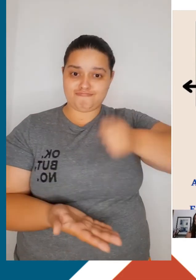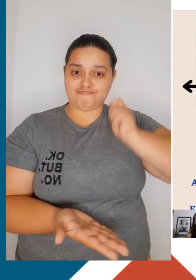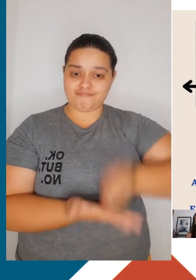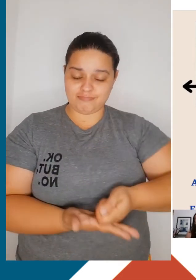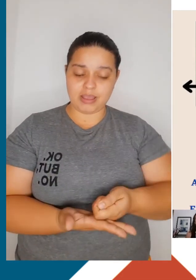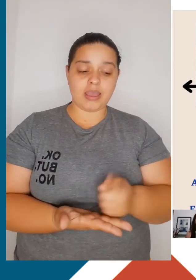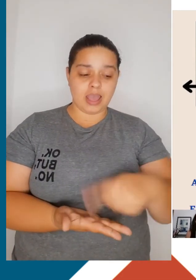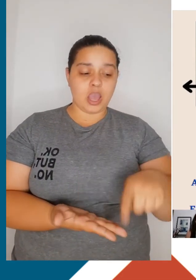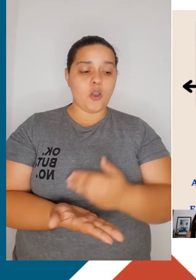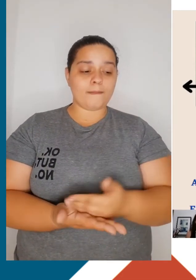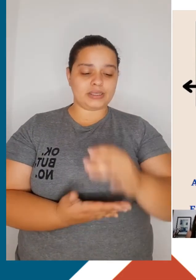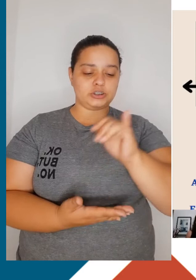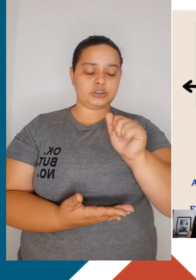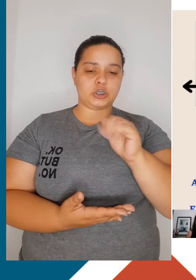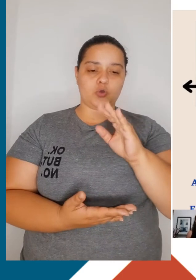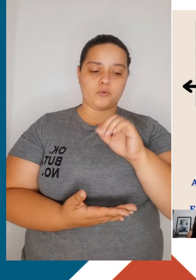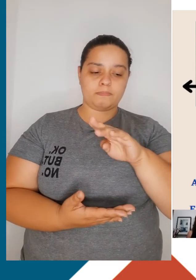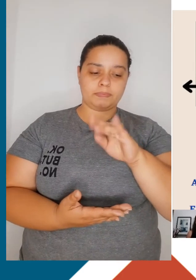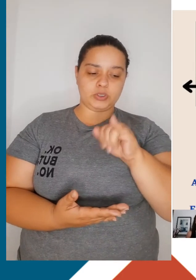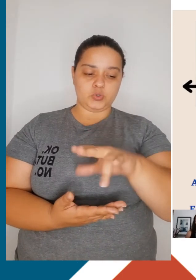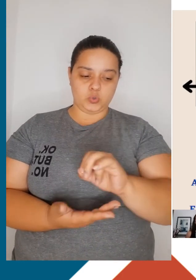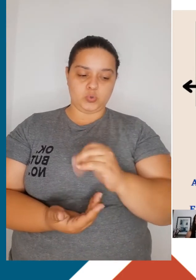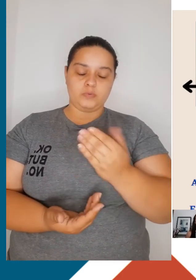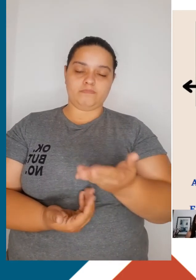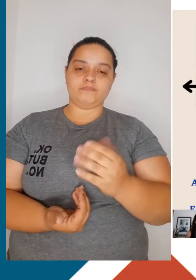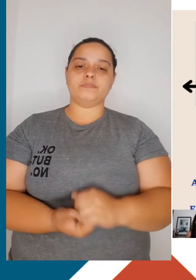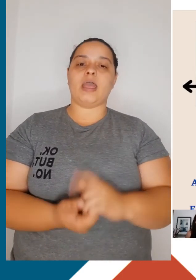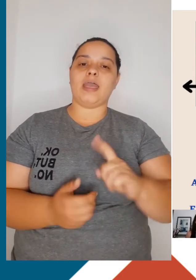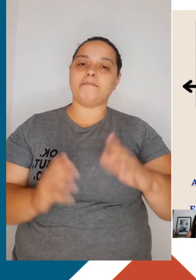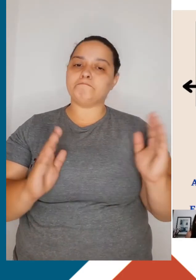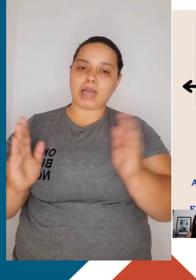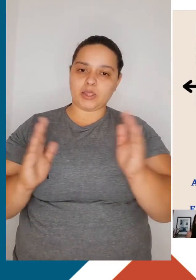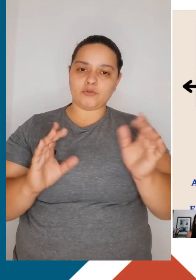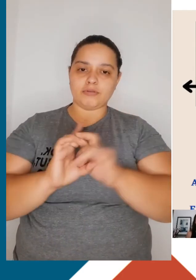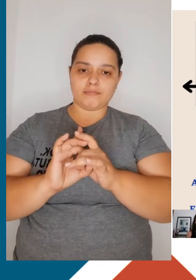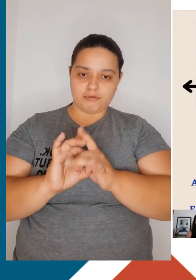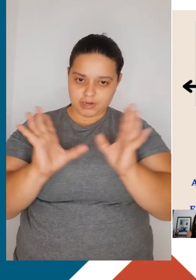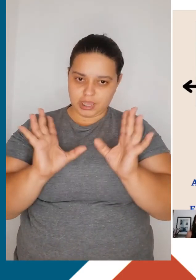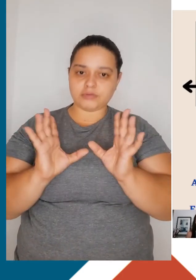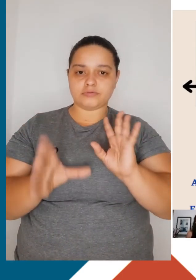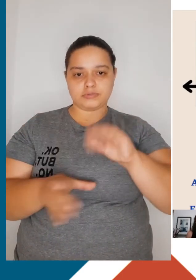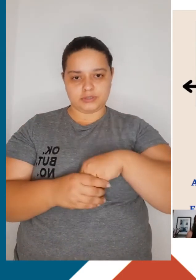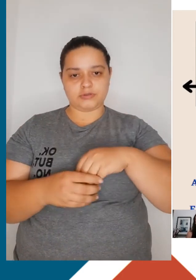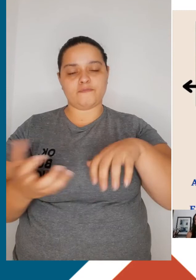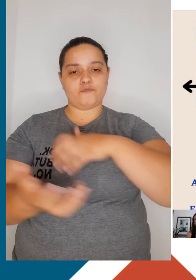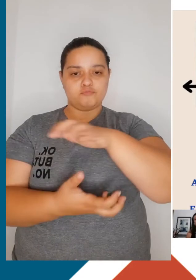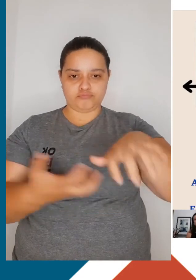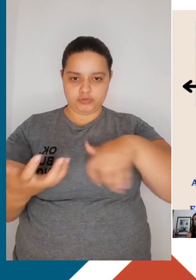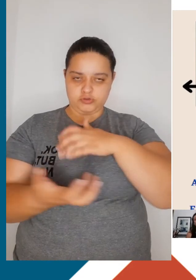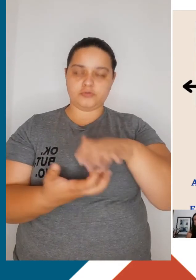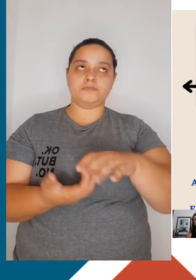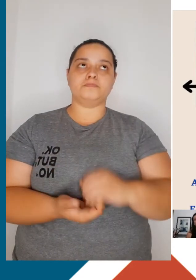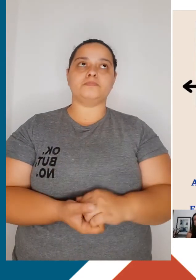vai ser liderada aí pelos jacobinos, na figura do Robespierre. É um período mais democrático da Revolução, onde vai